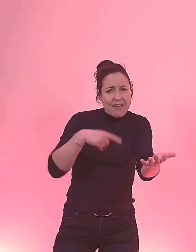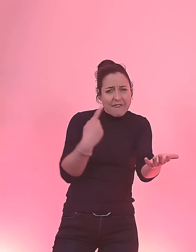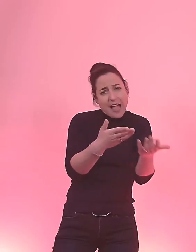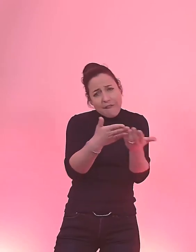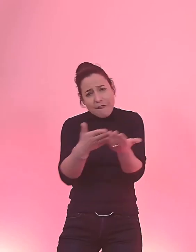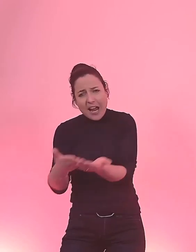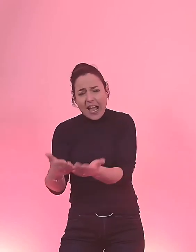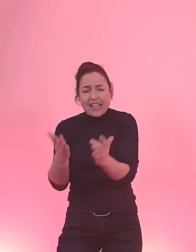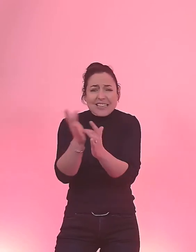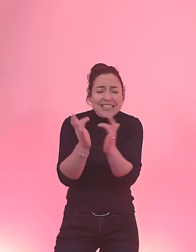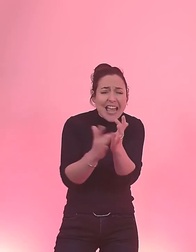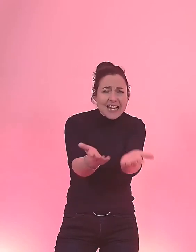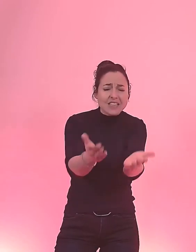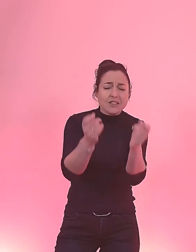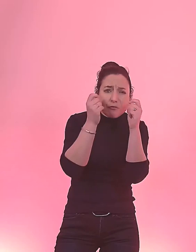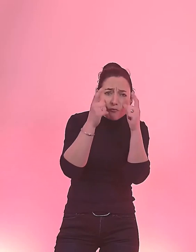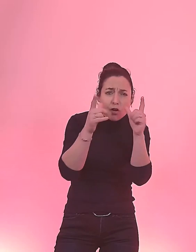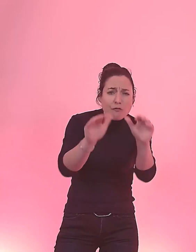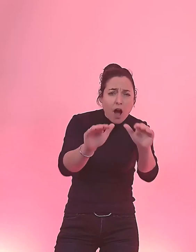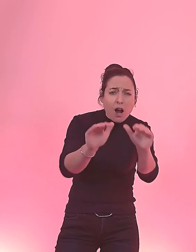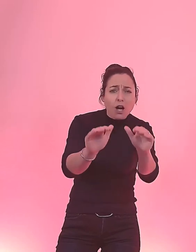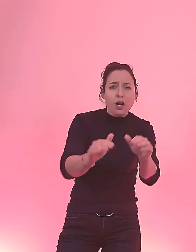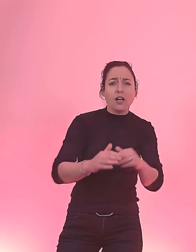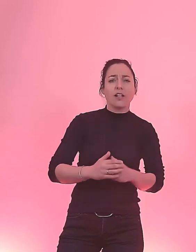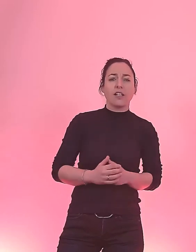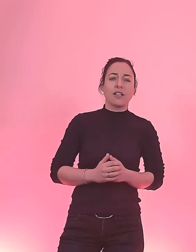jezus wordt wakker